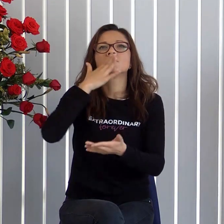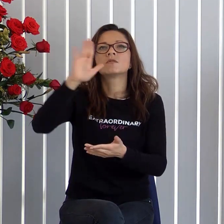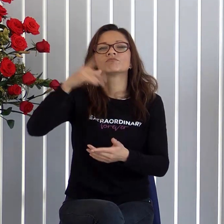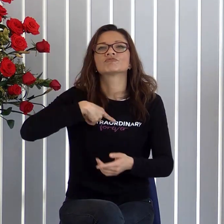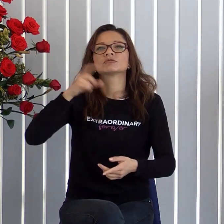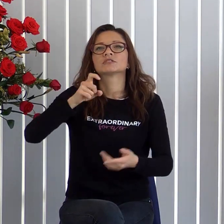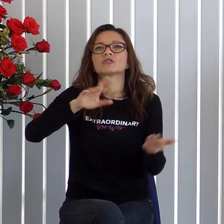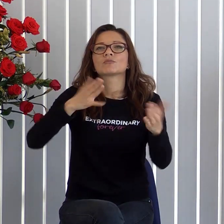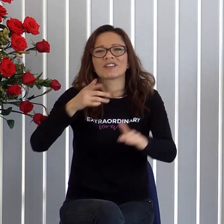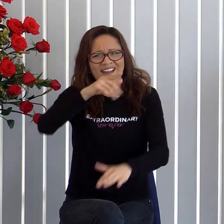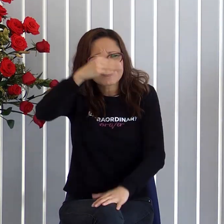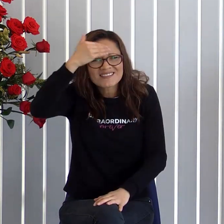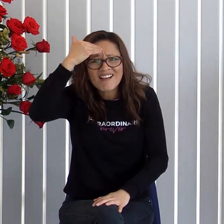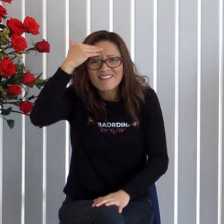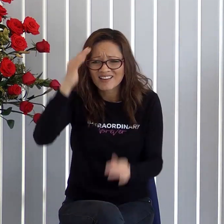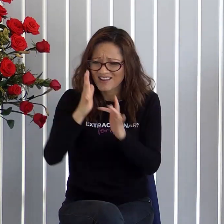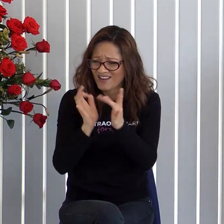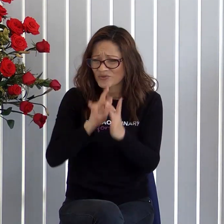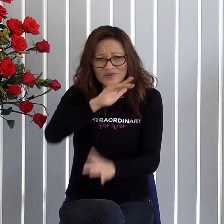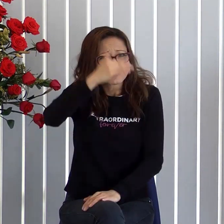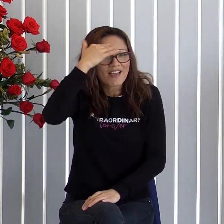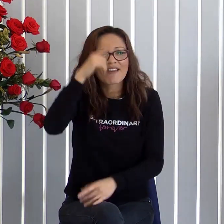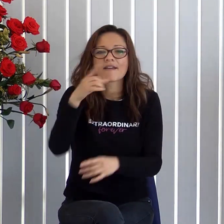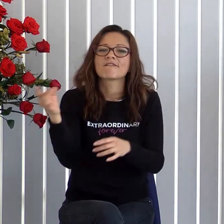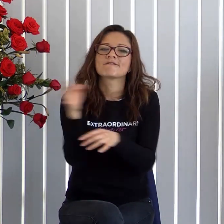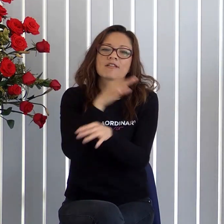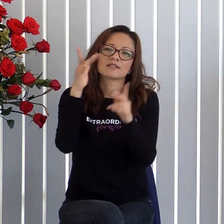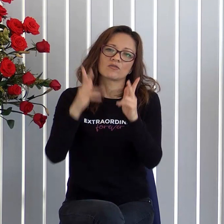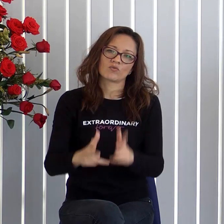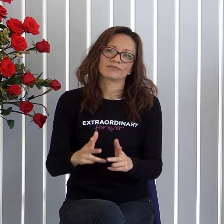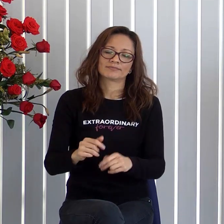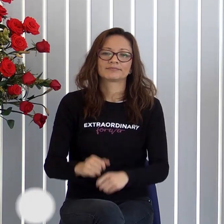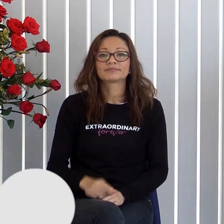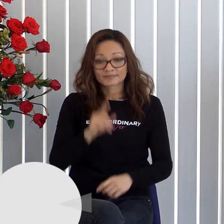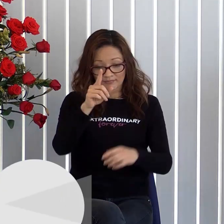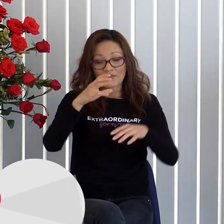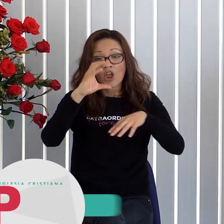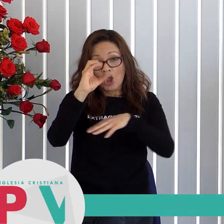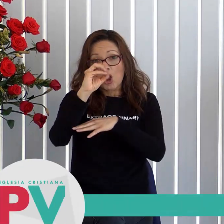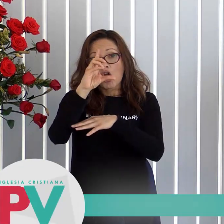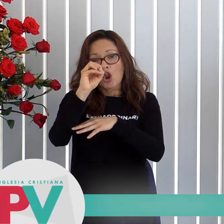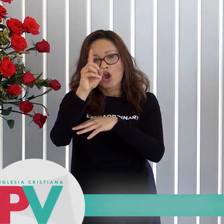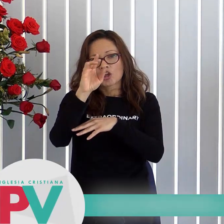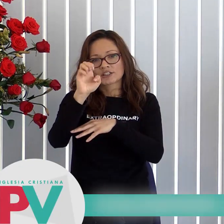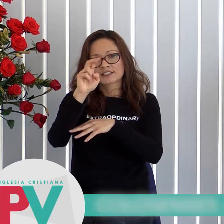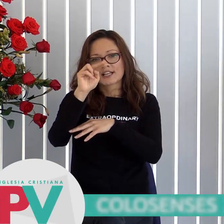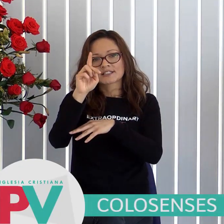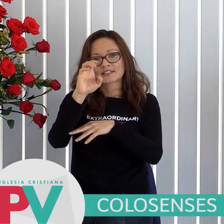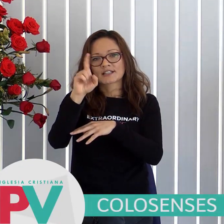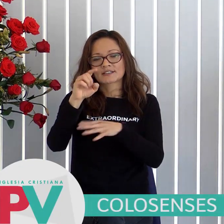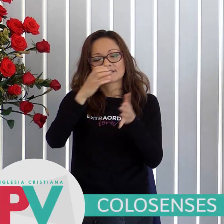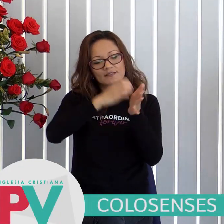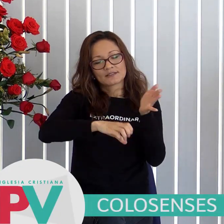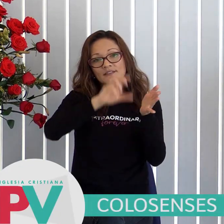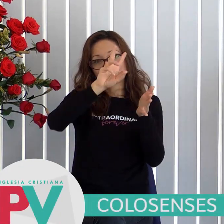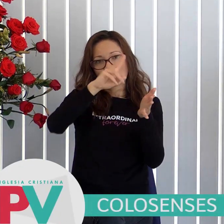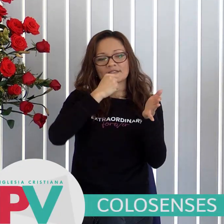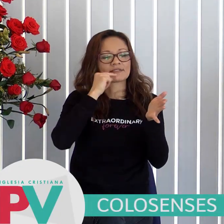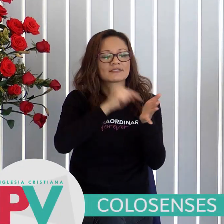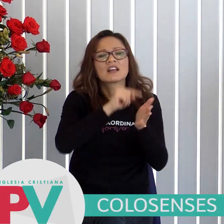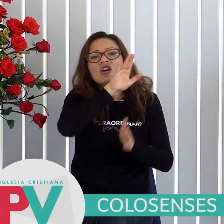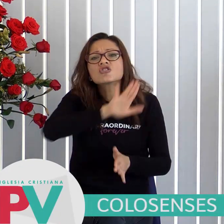Porque sabía que él es el vencedor. Dice ahí en Colosenses capítulo 2, y a vosotros,